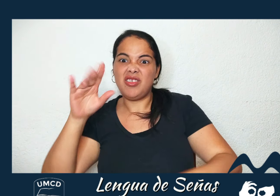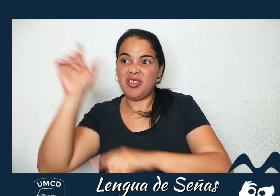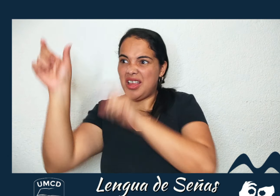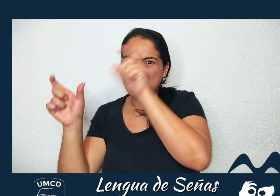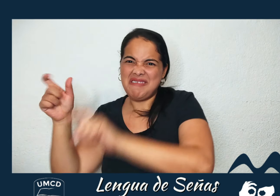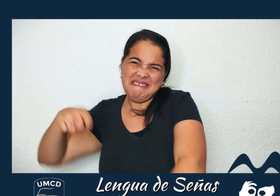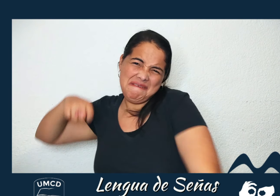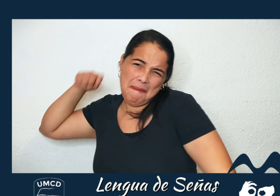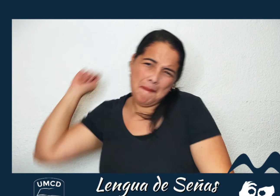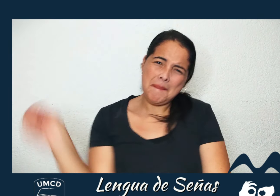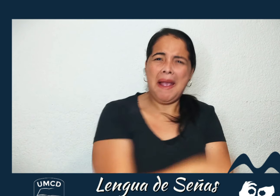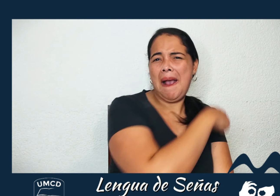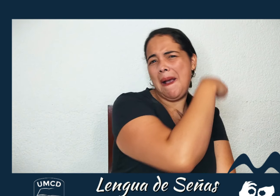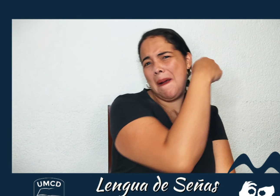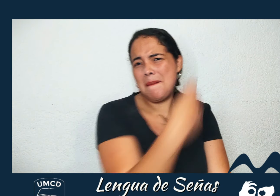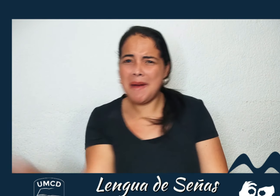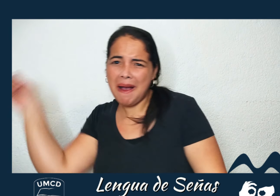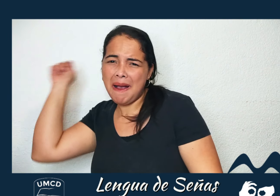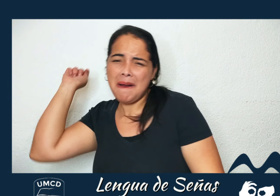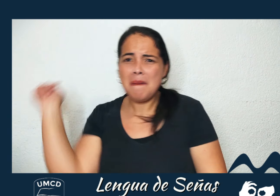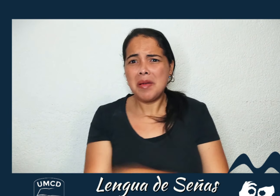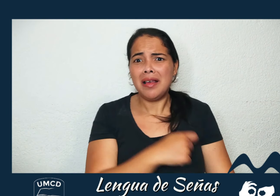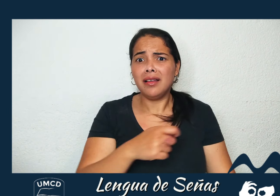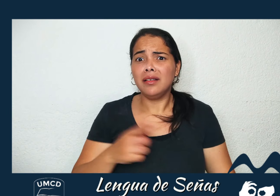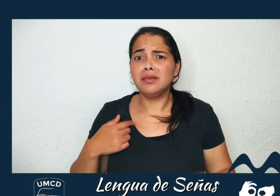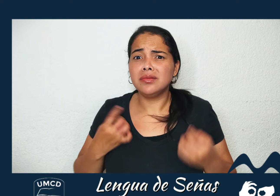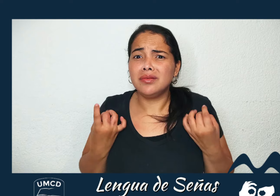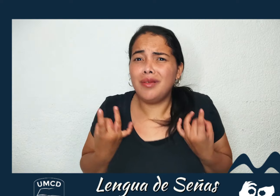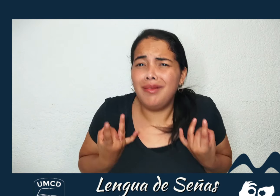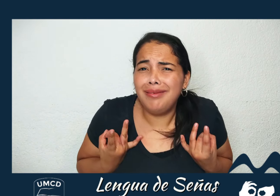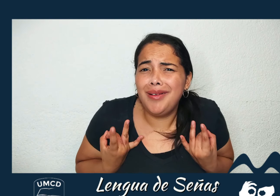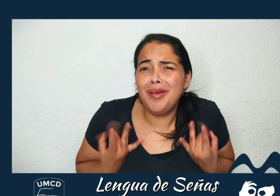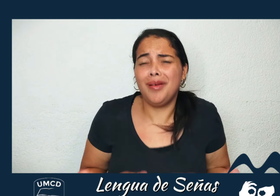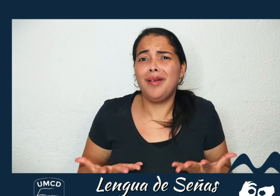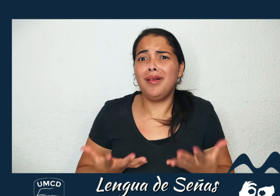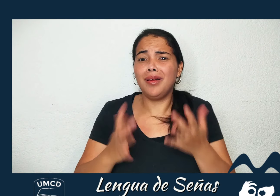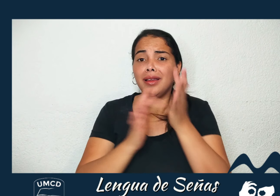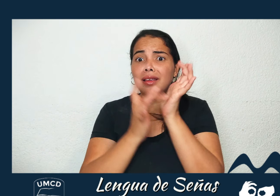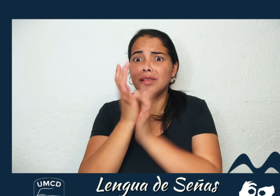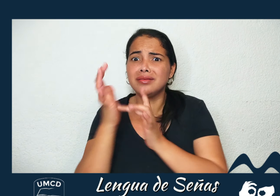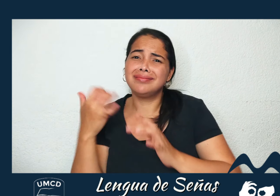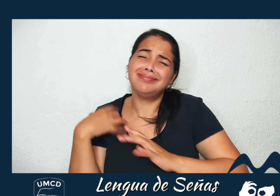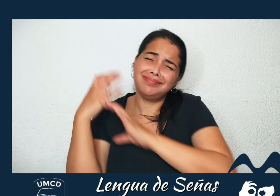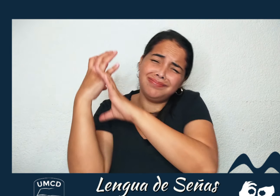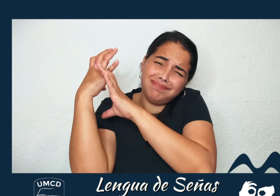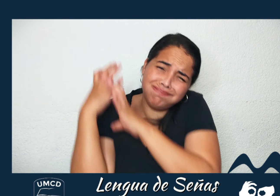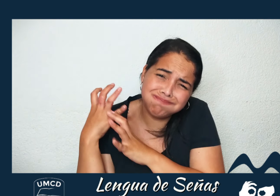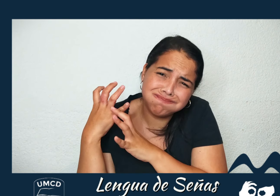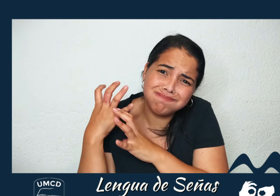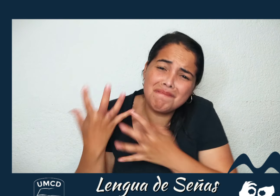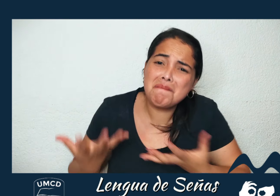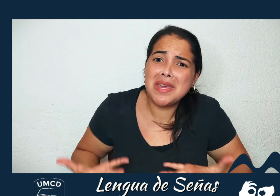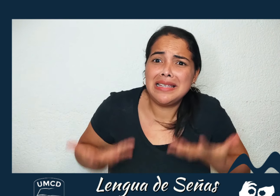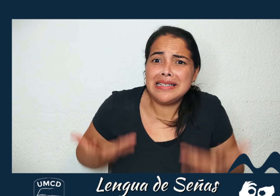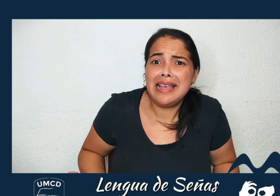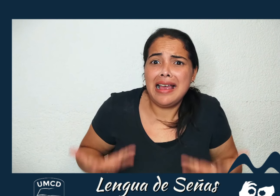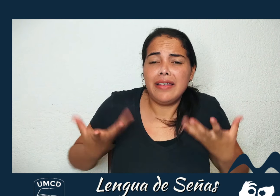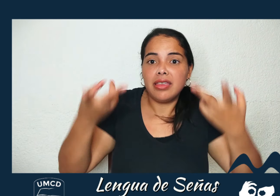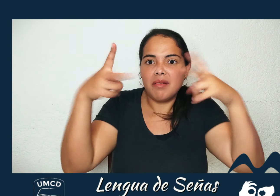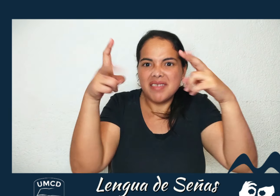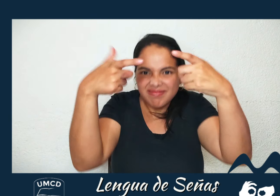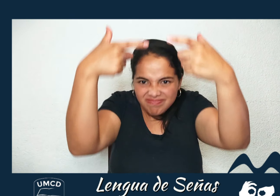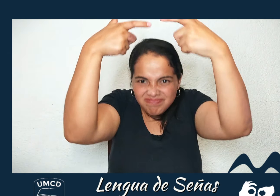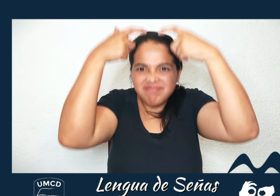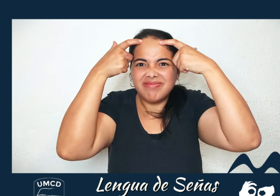latigado horrendamente. Después, en medio de ese dolor, llevaba su cruz, puesto sobre su cabeza